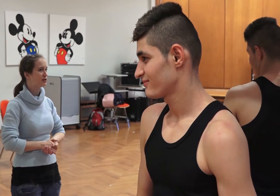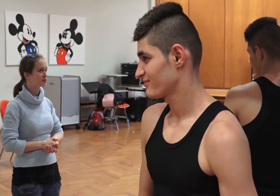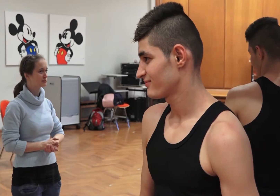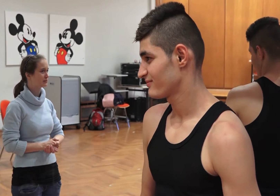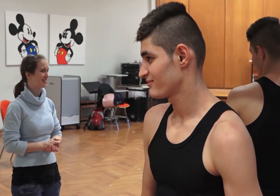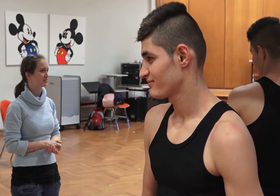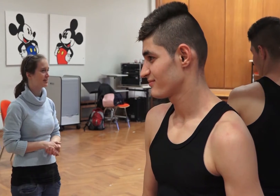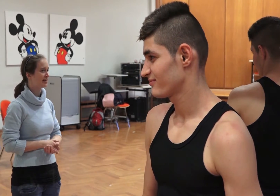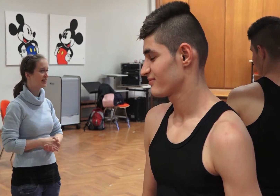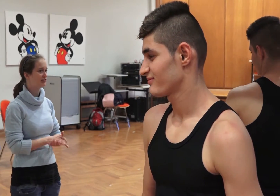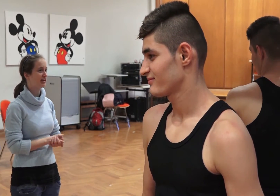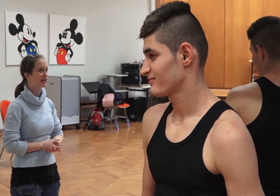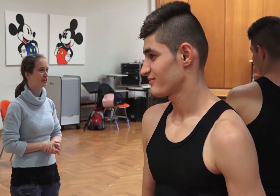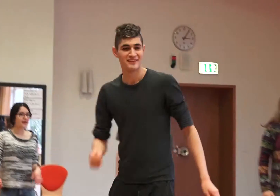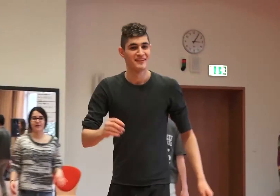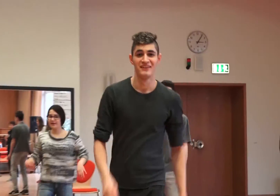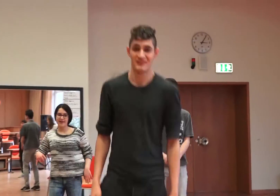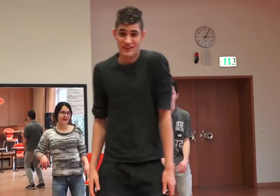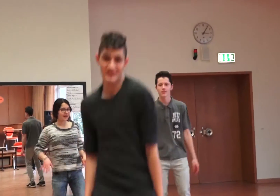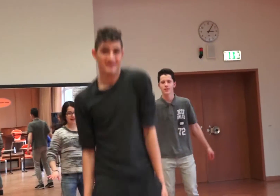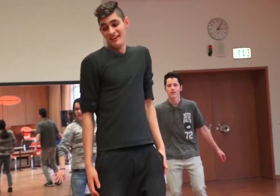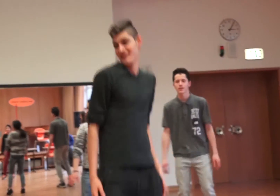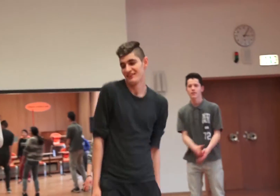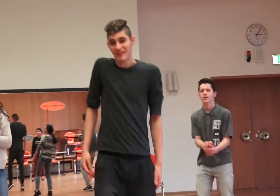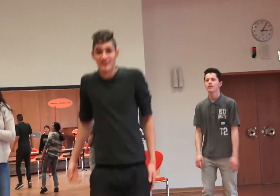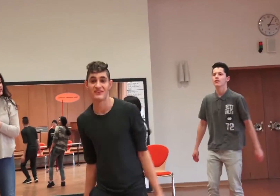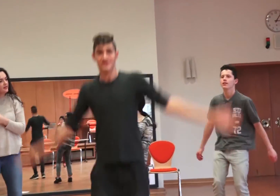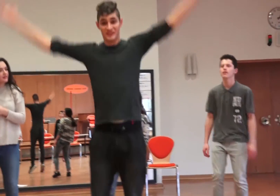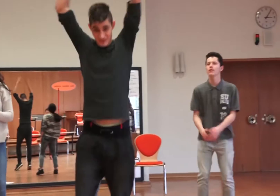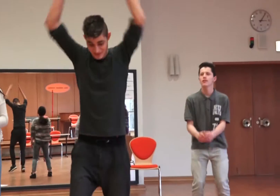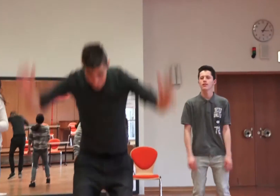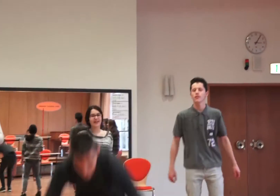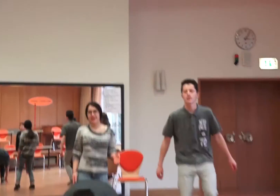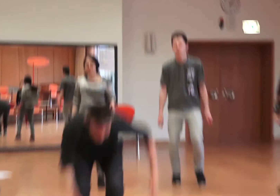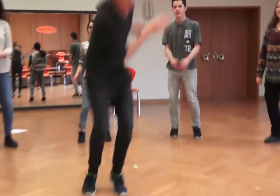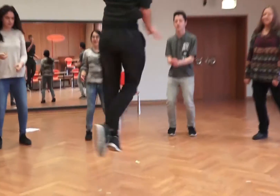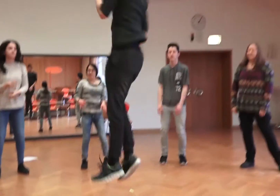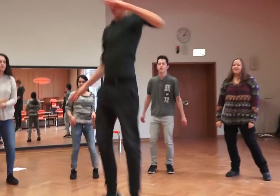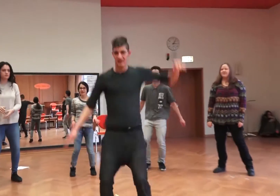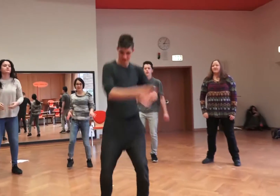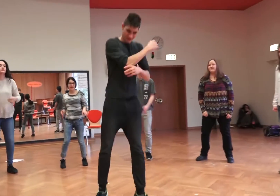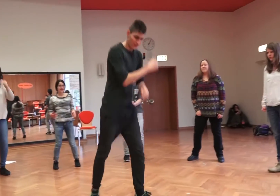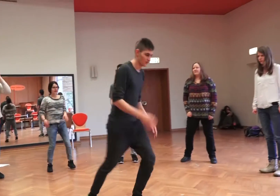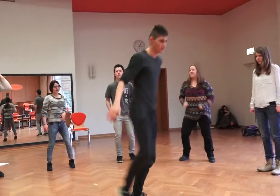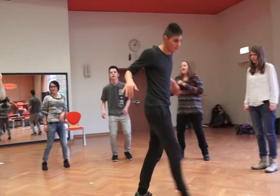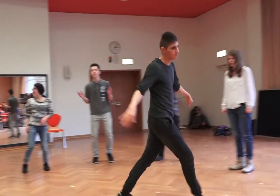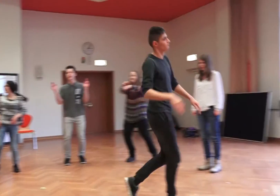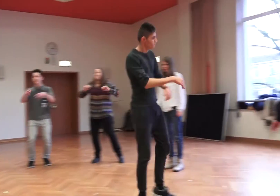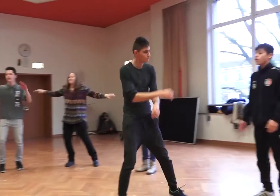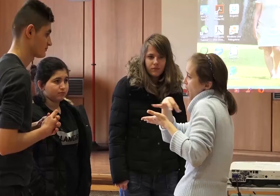Bewegung im Tanz generell wichtig. Schließlich ist Tanzen für Arjan ein Weg, sich auszudrücken. So wie die Gebärdensprache, die